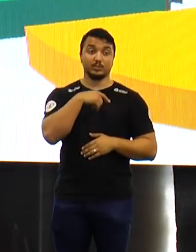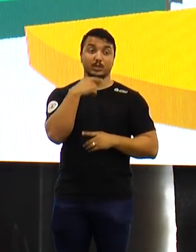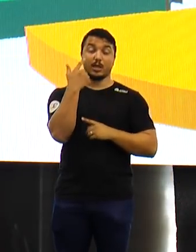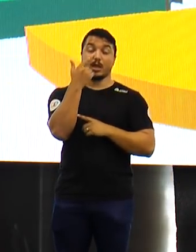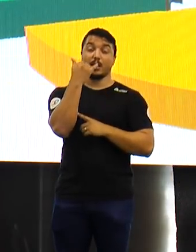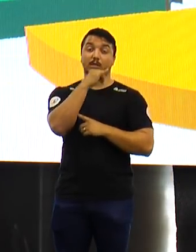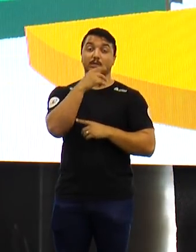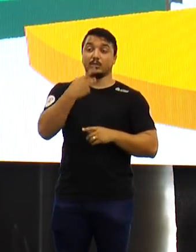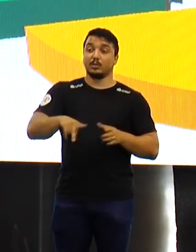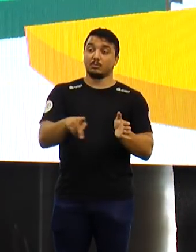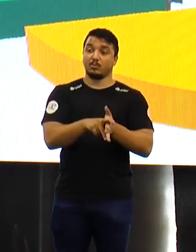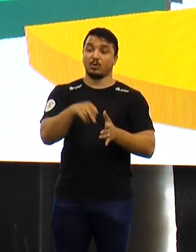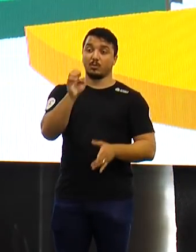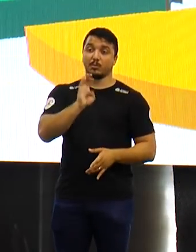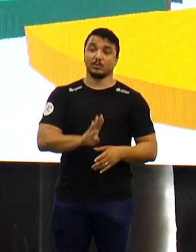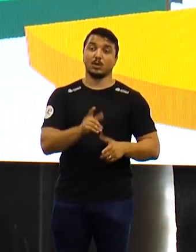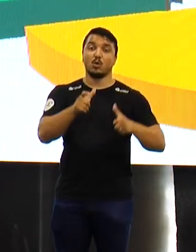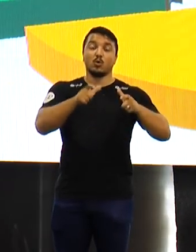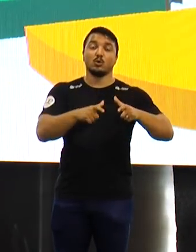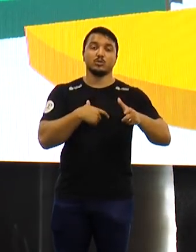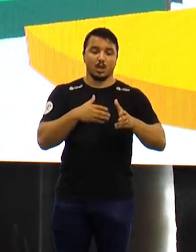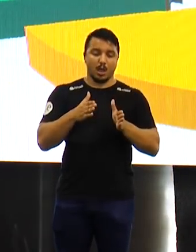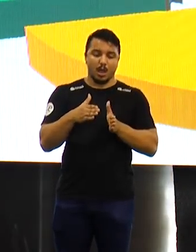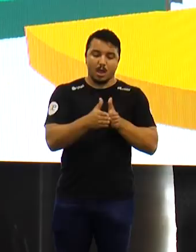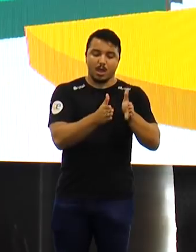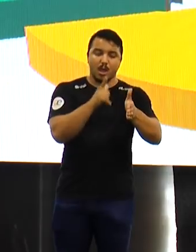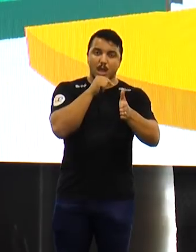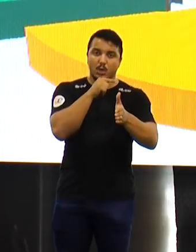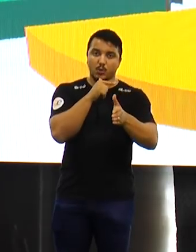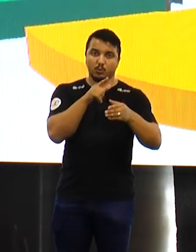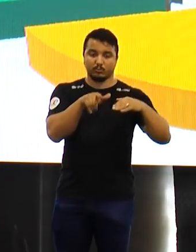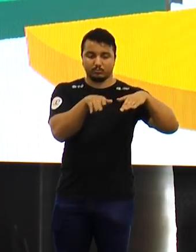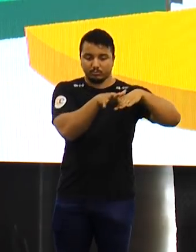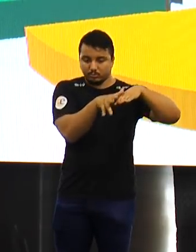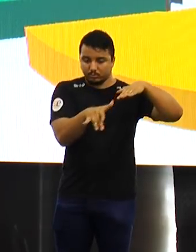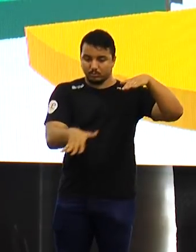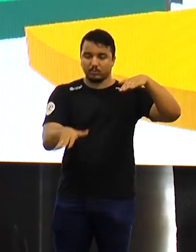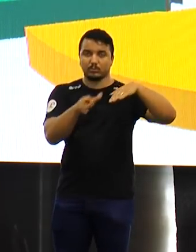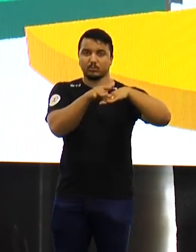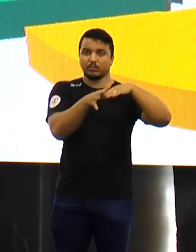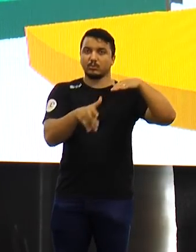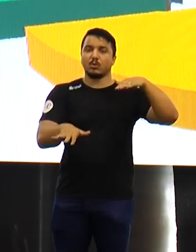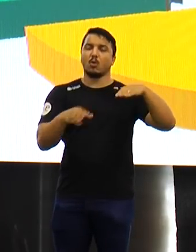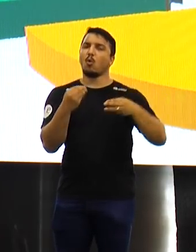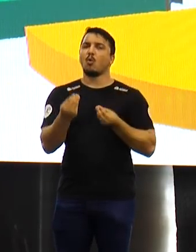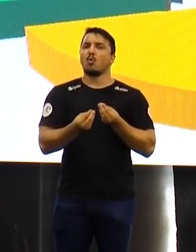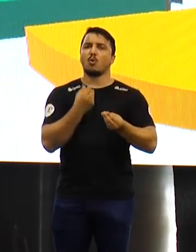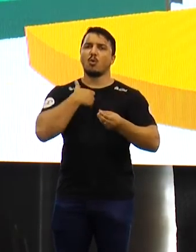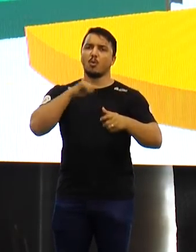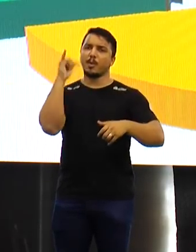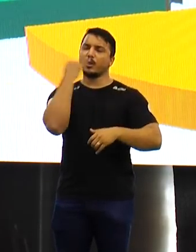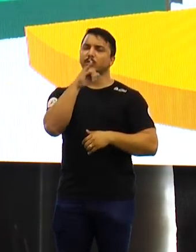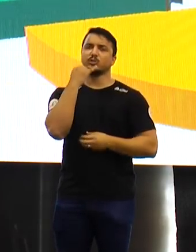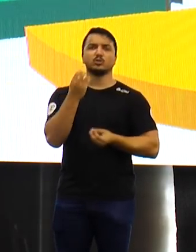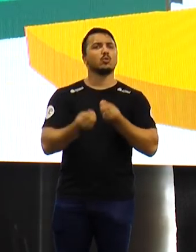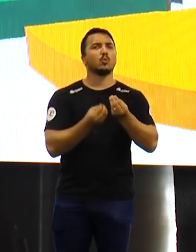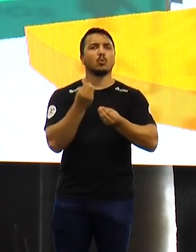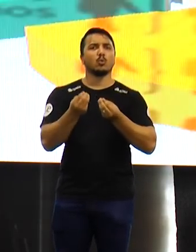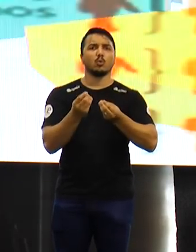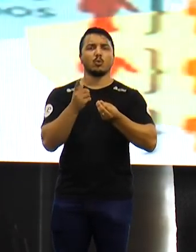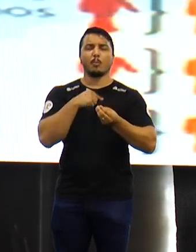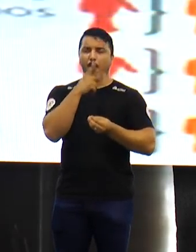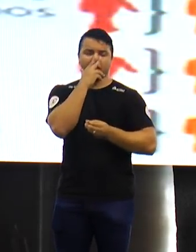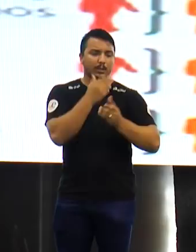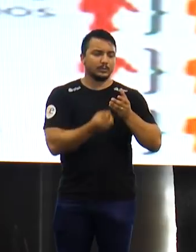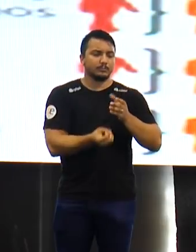brasileira, ela é gerada onde? Nos rios de Planalto. Mas como é que esses rios vão gerar energia? Como é que esses